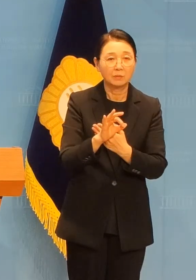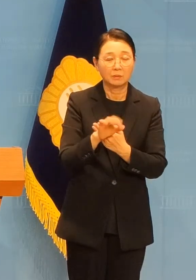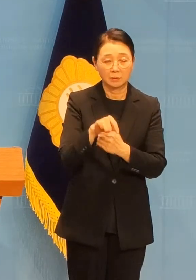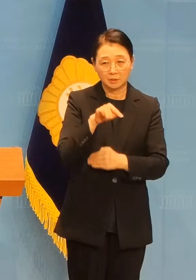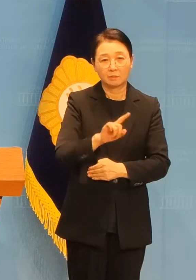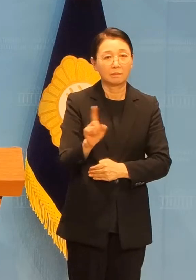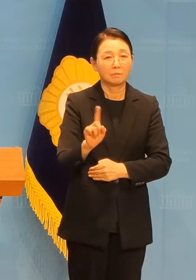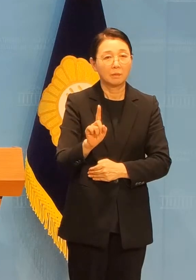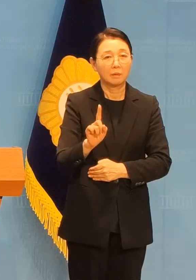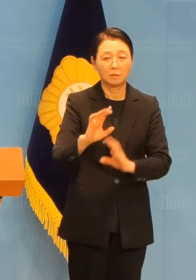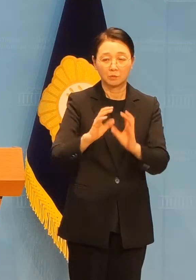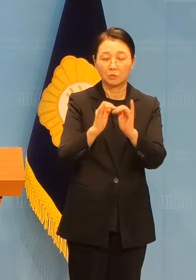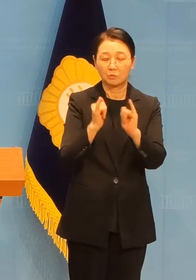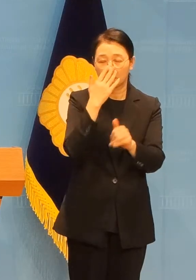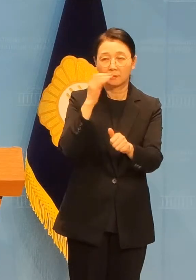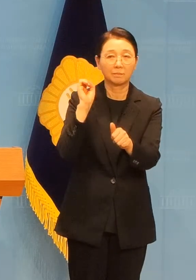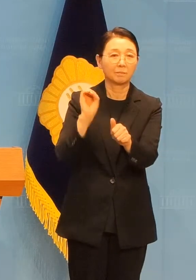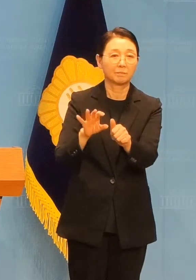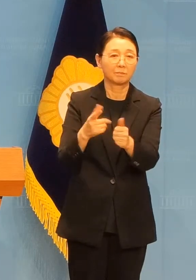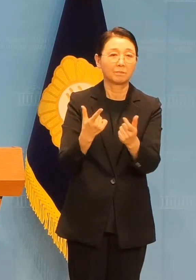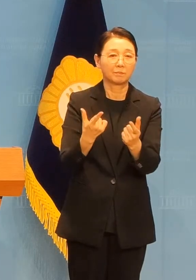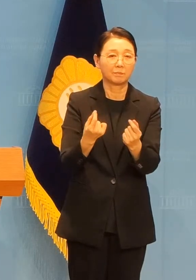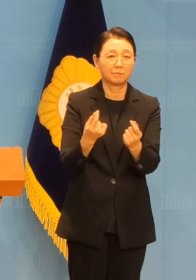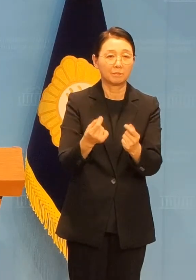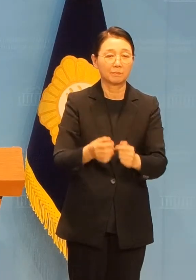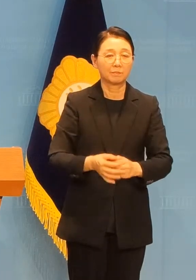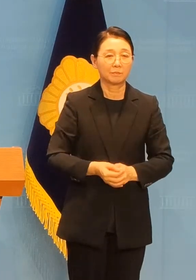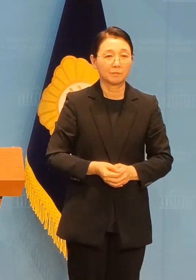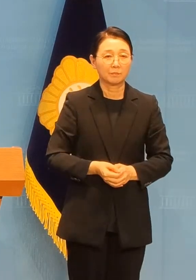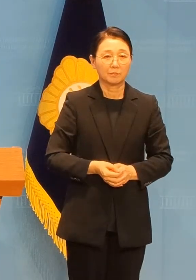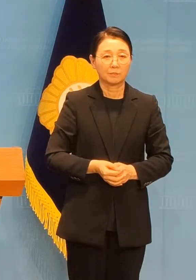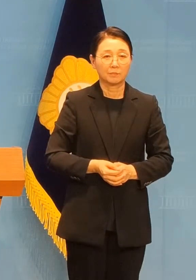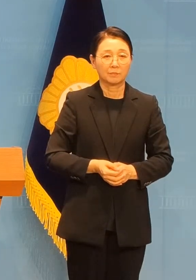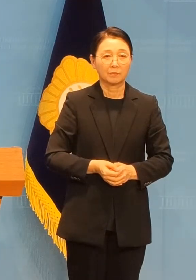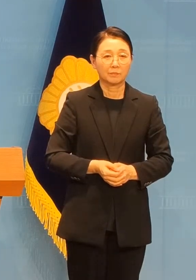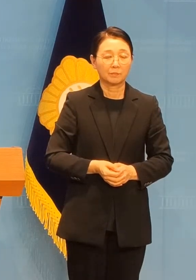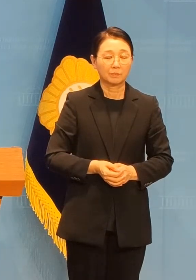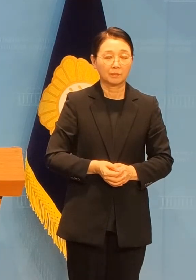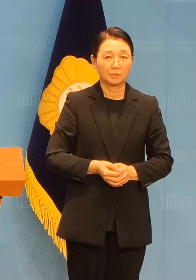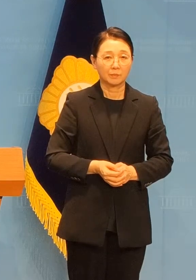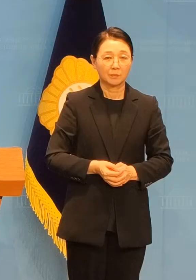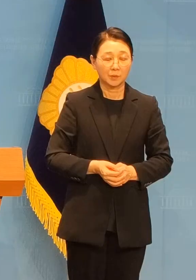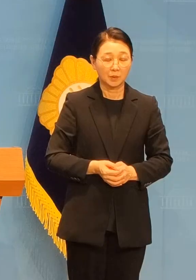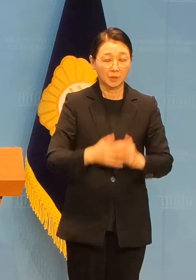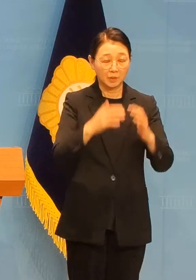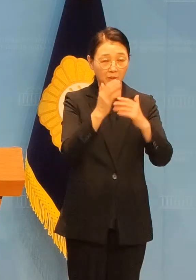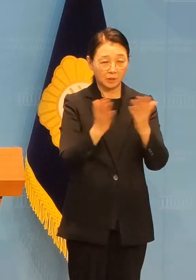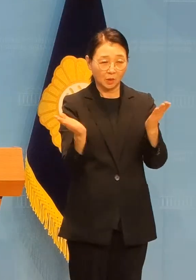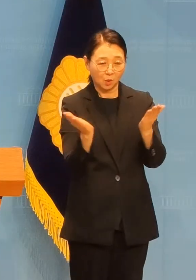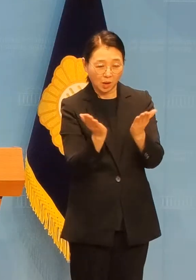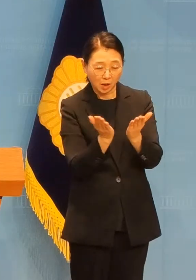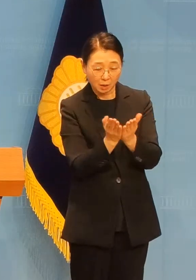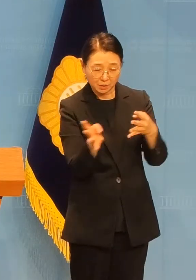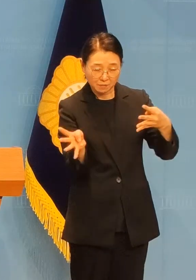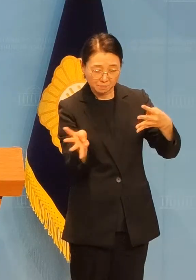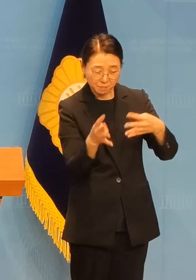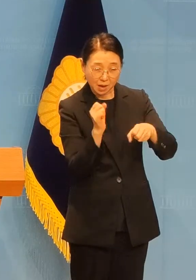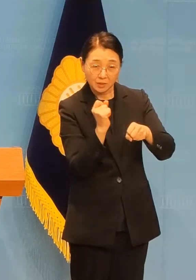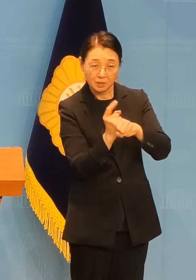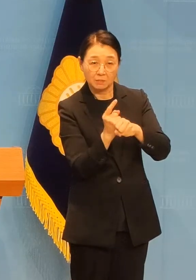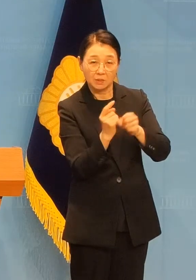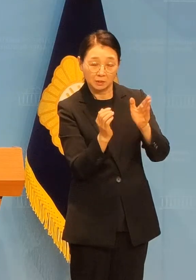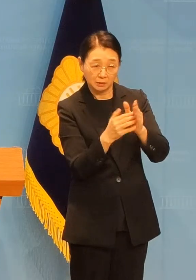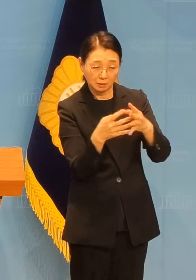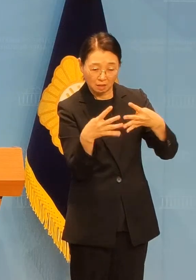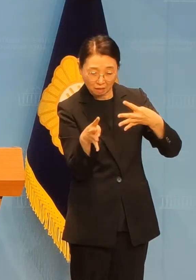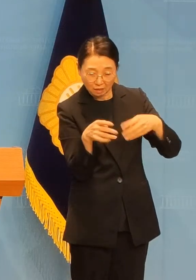이는 또한 국민을 기만하는 것에 불과합니다. 합의된 사안까지 지연시키는 것은 산업계의